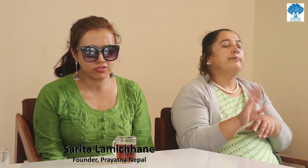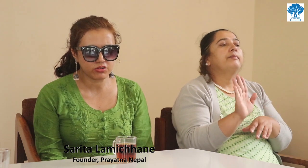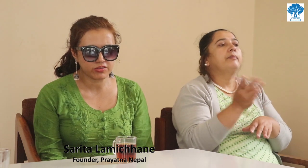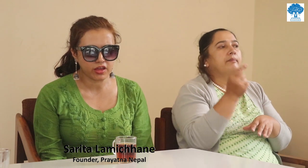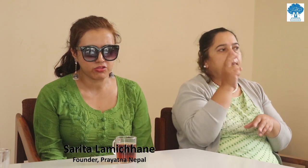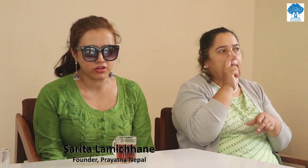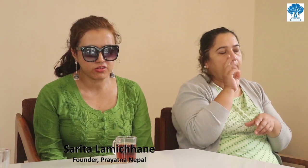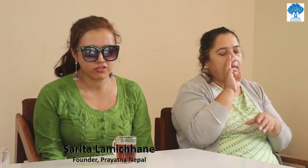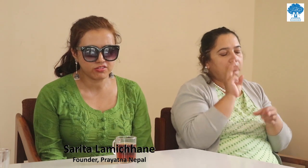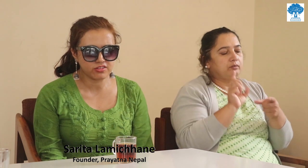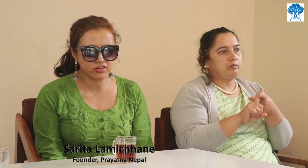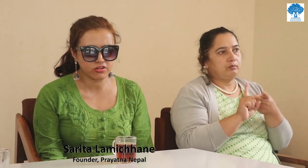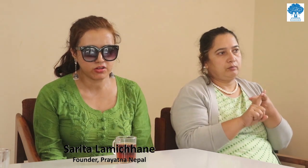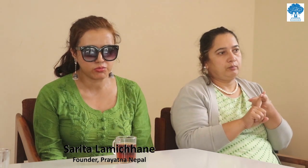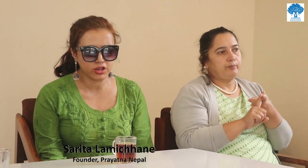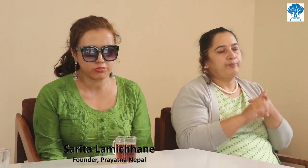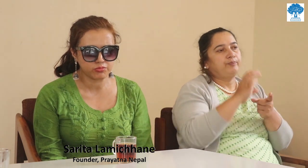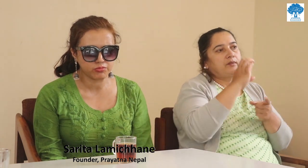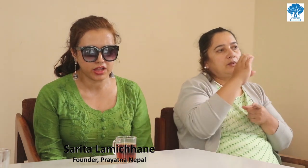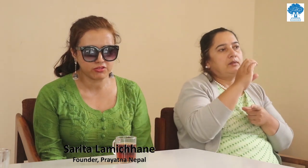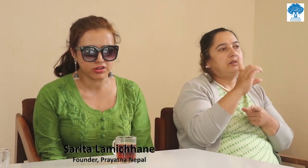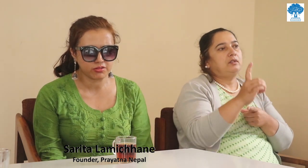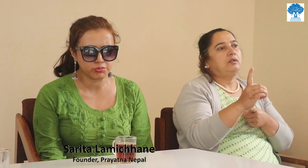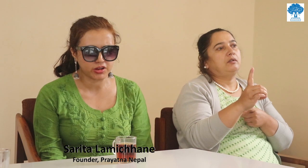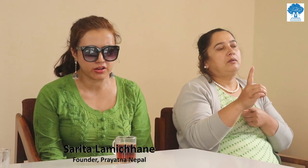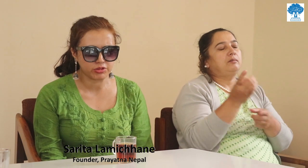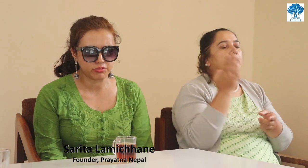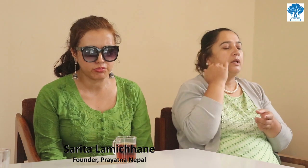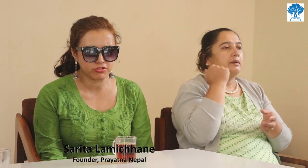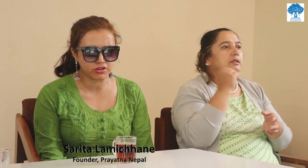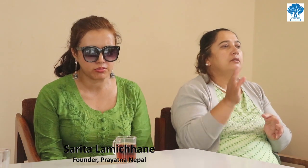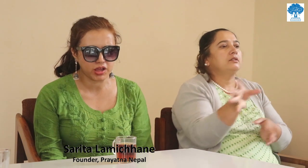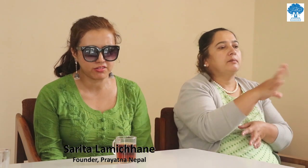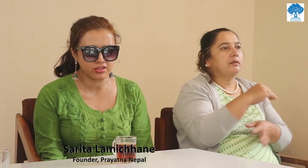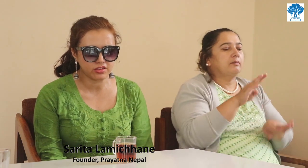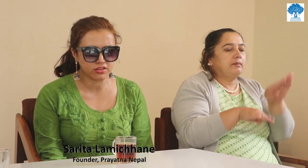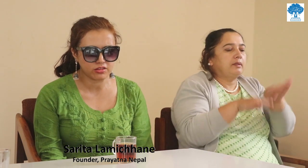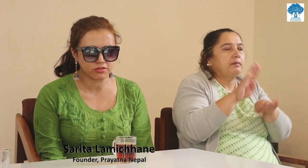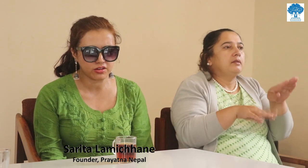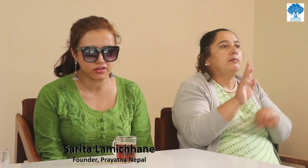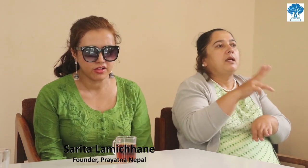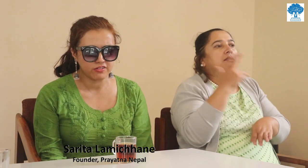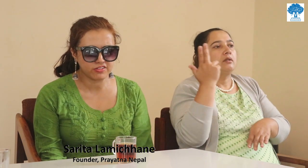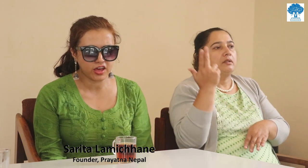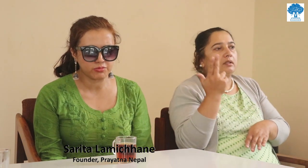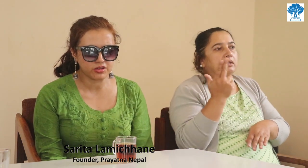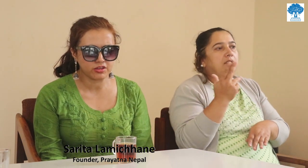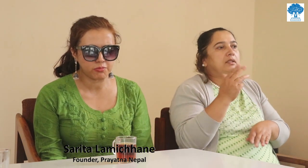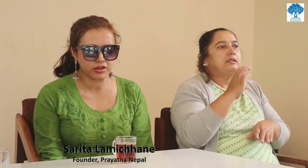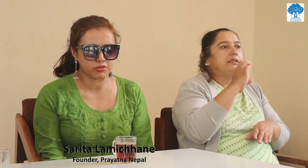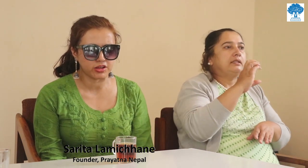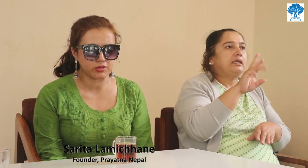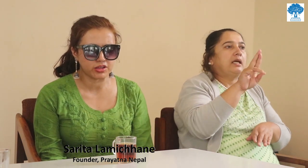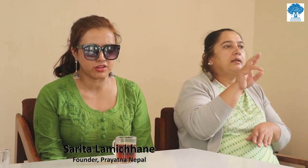केमा चाहिँ जोड्न चाहन्छु भने, जस्तै सिड महिलामाथि हुने सबै प्रकारको भेदभाव विरुद्धको महासन्धि, त्यसै गरेर